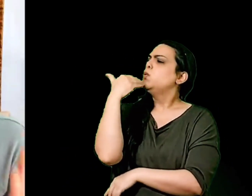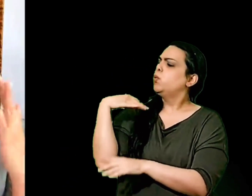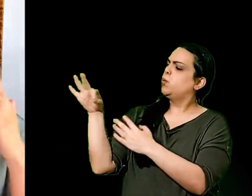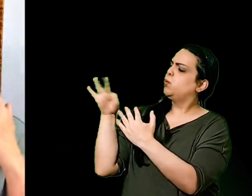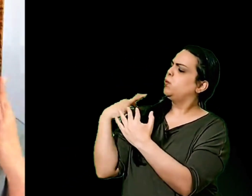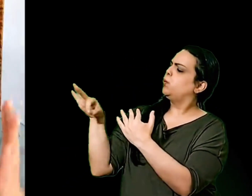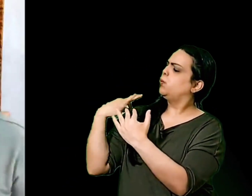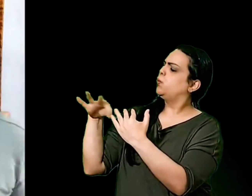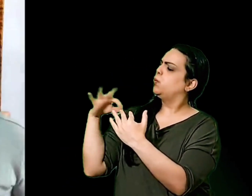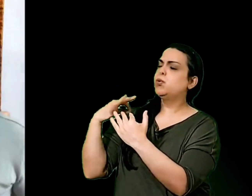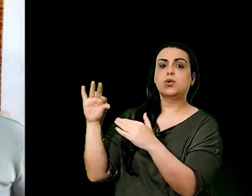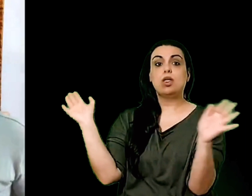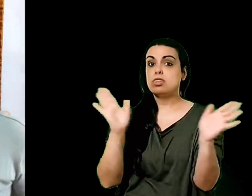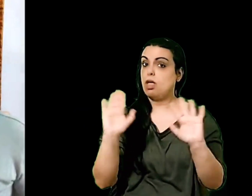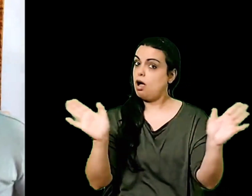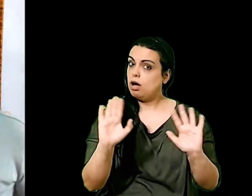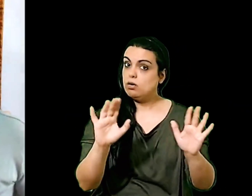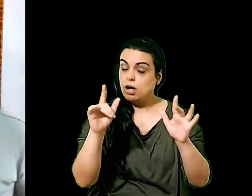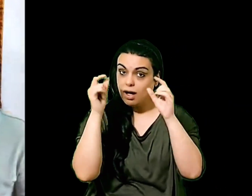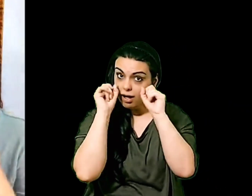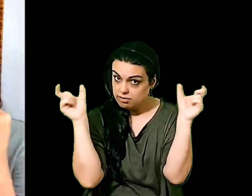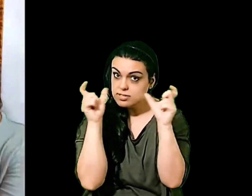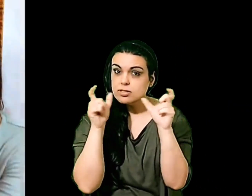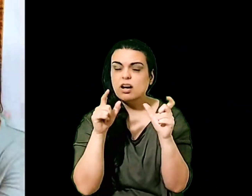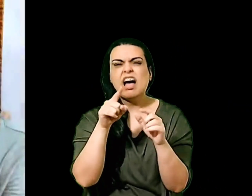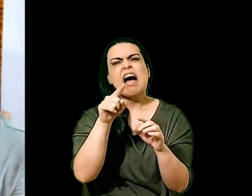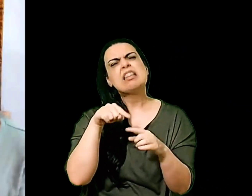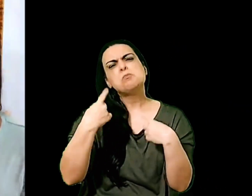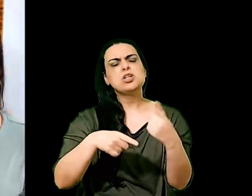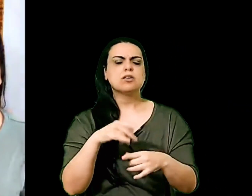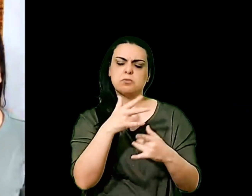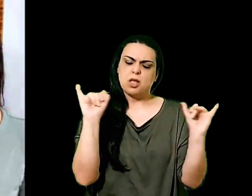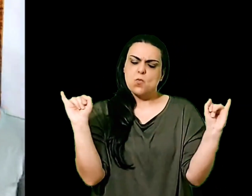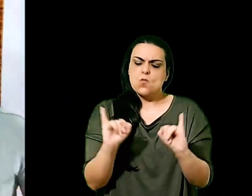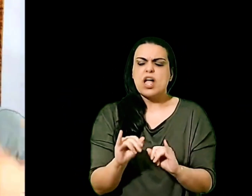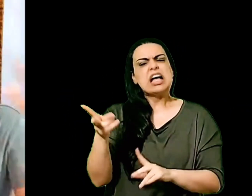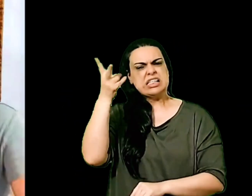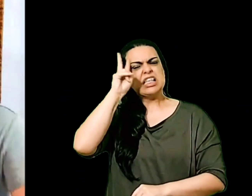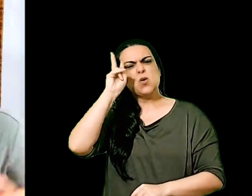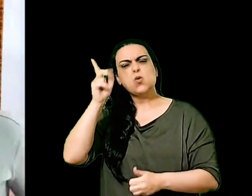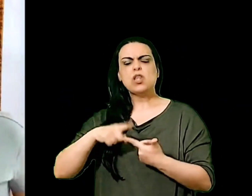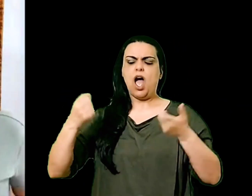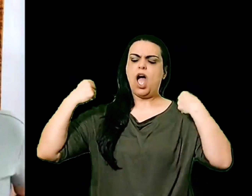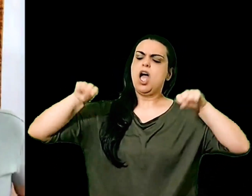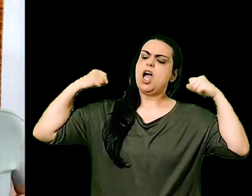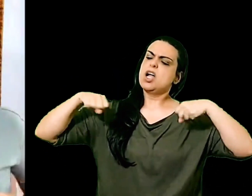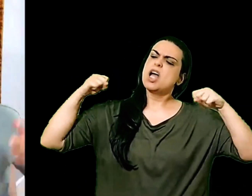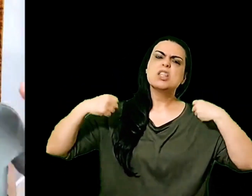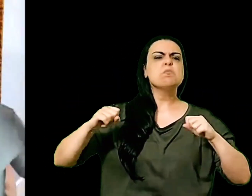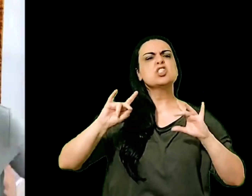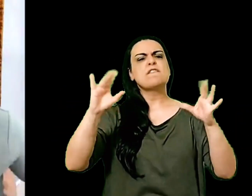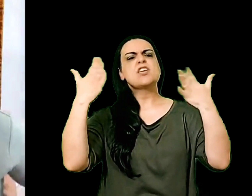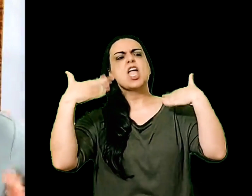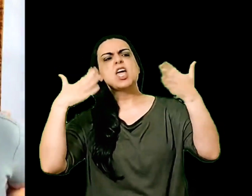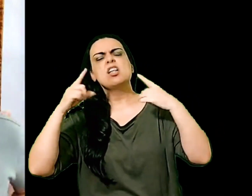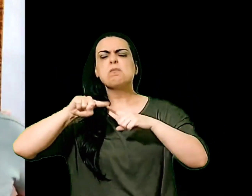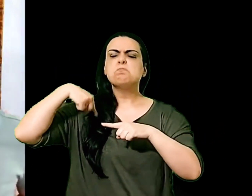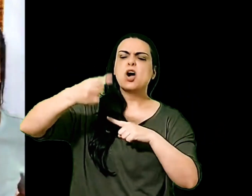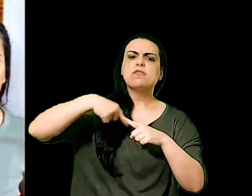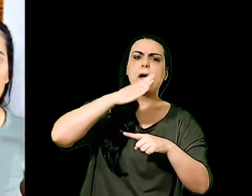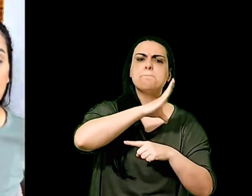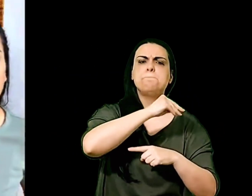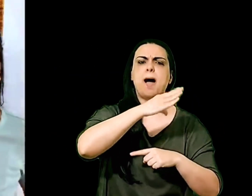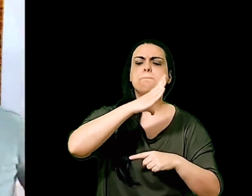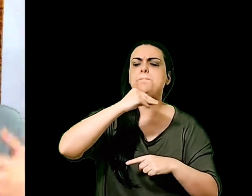não. Bota a mente pra funcionar. A gente diz, vou fazer depois. A dieta na segunda-feira, a academia